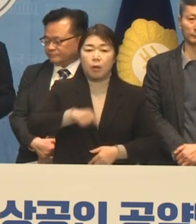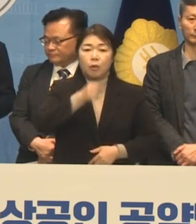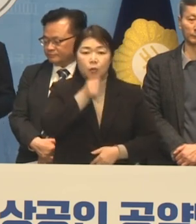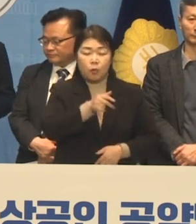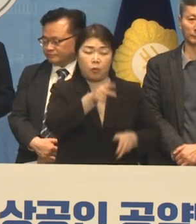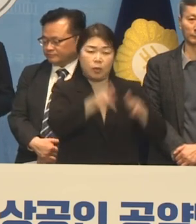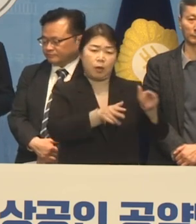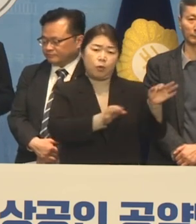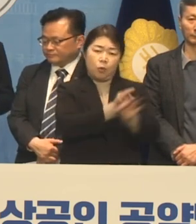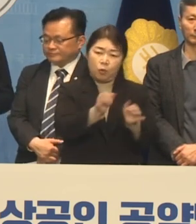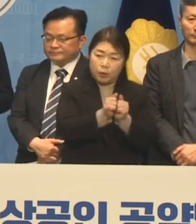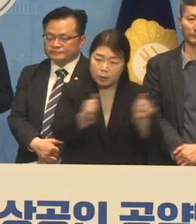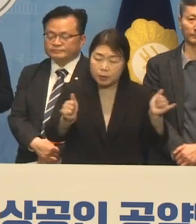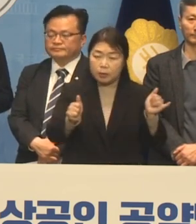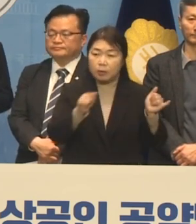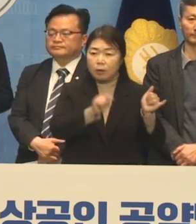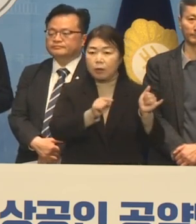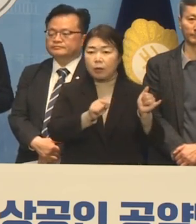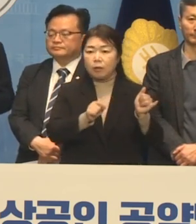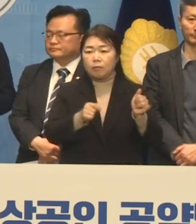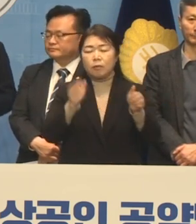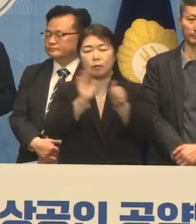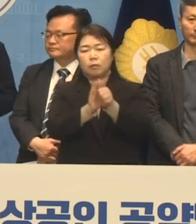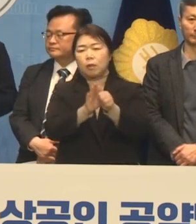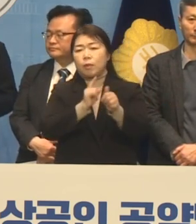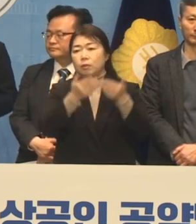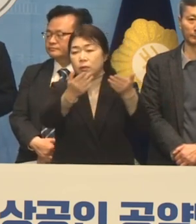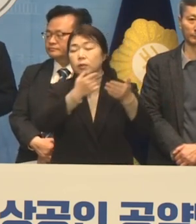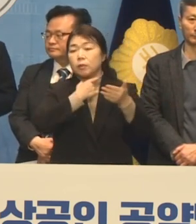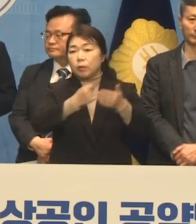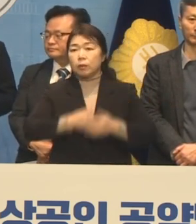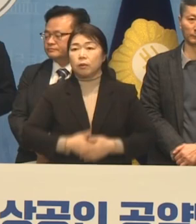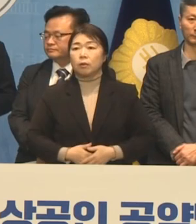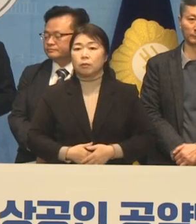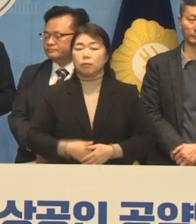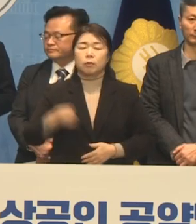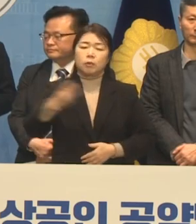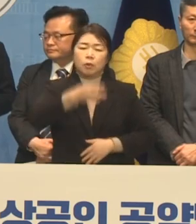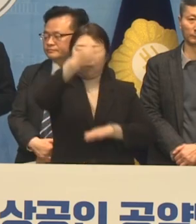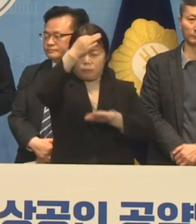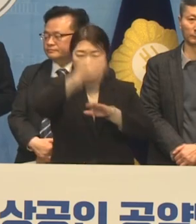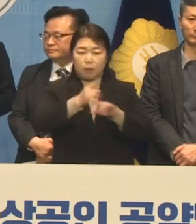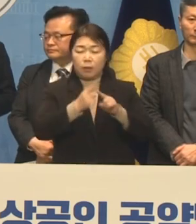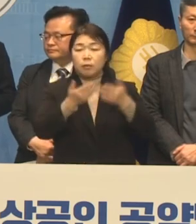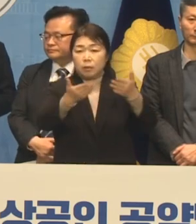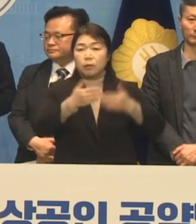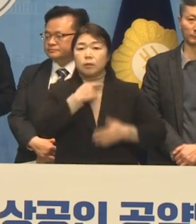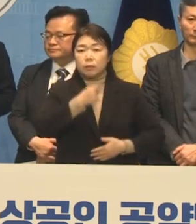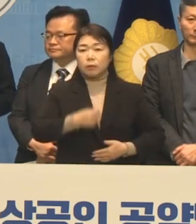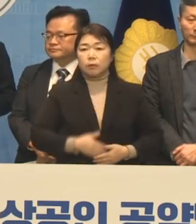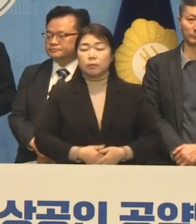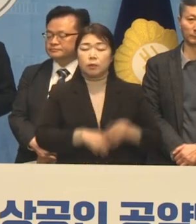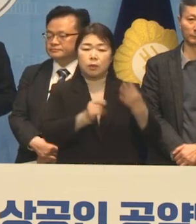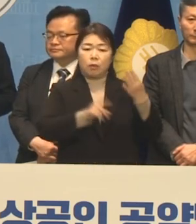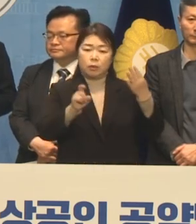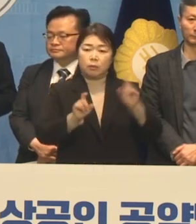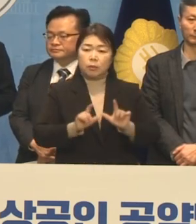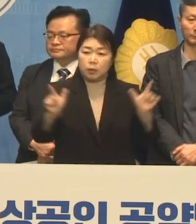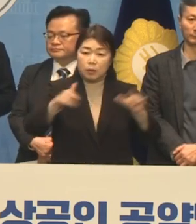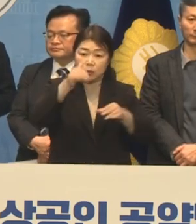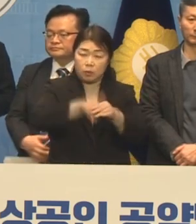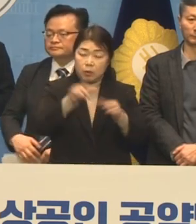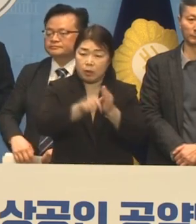소상공인들께 저희가 작은 응원의 말씀을 드리고 싶고요. 죄송하다는 말씀도 드리고 싶습니다. 4월 10일 총선